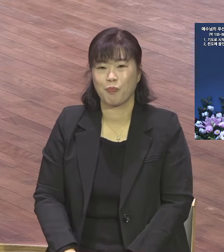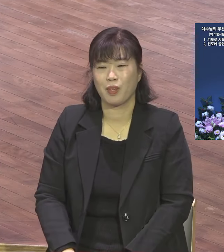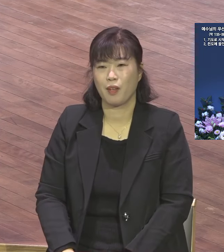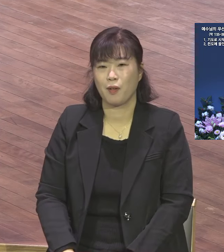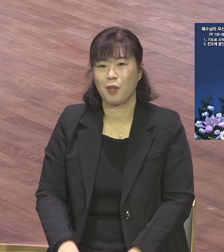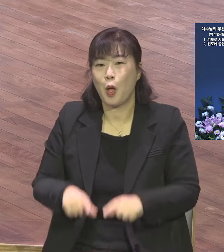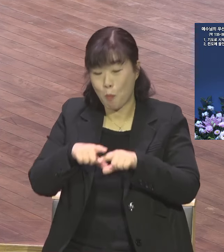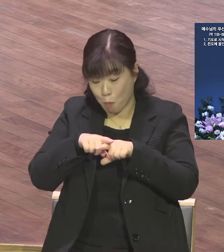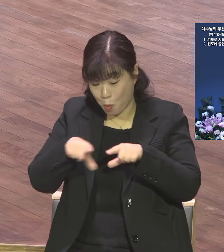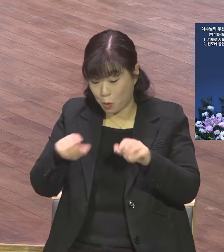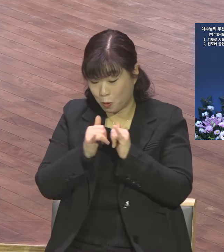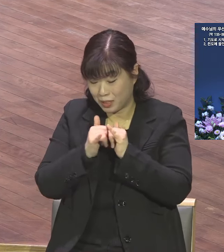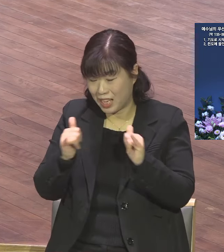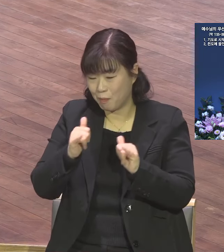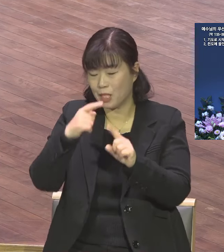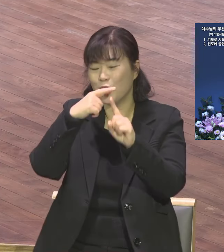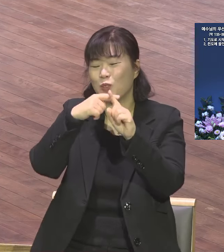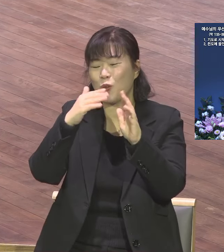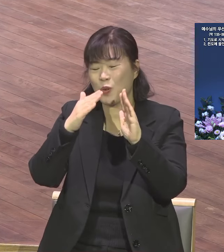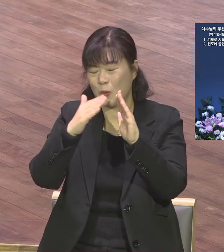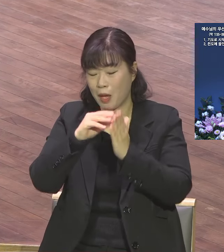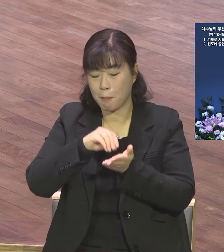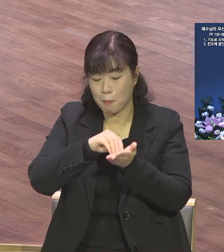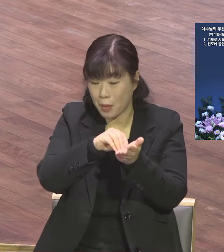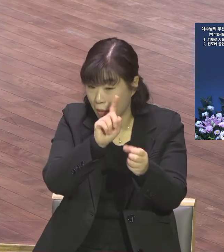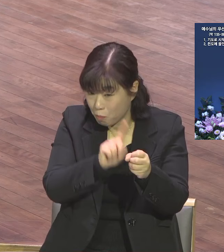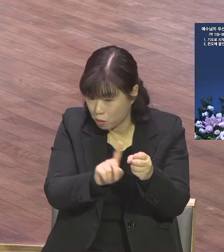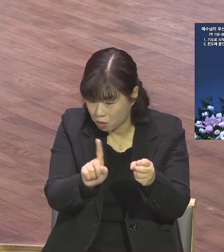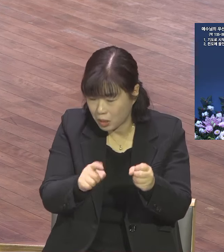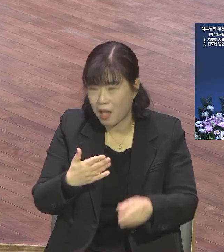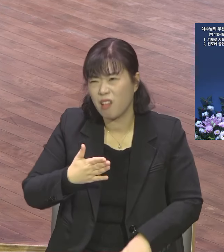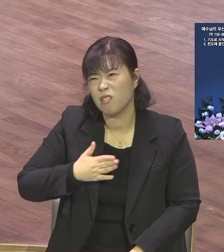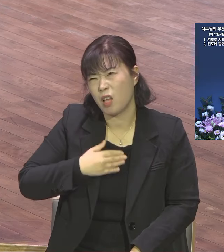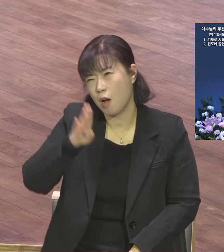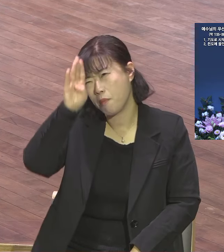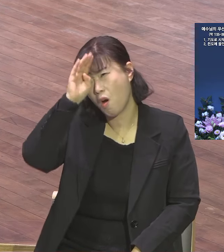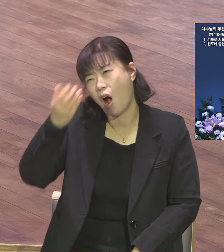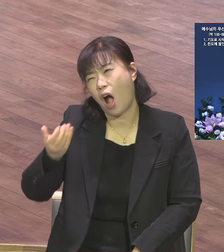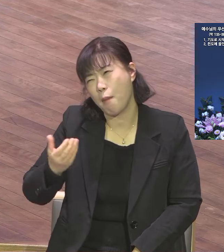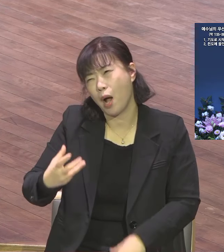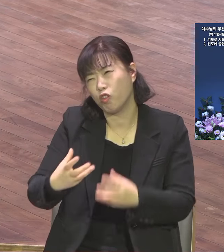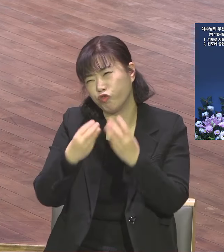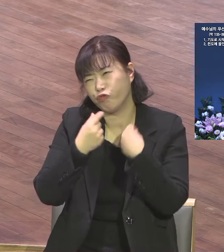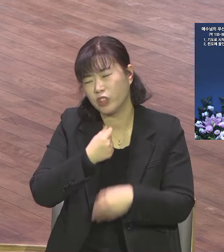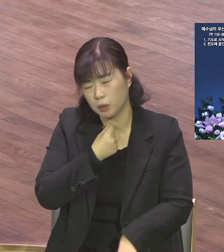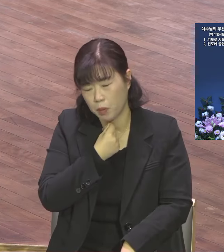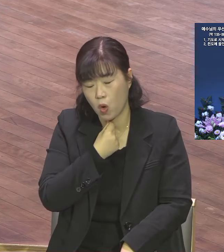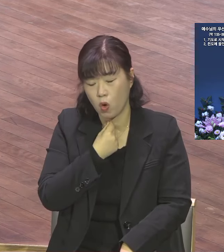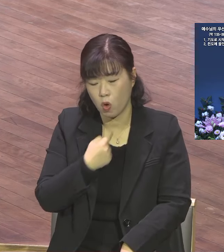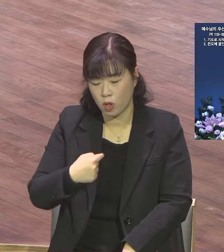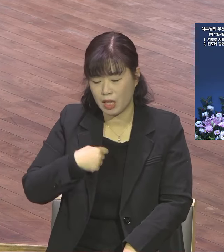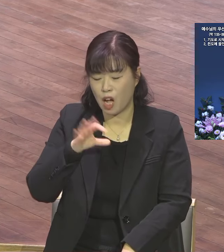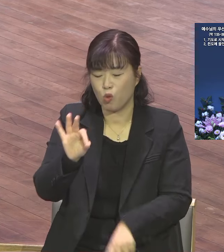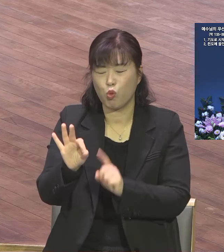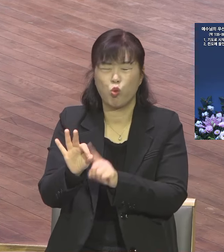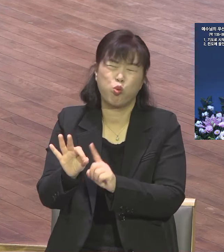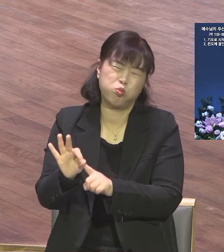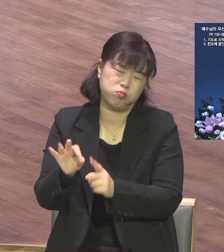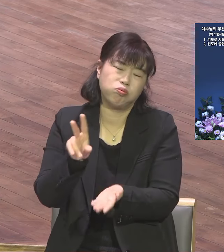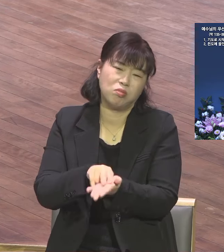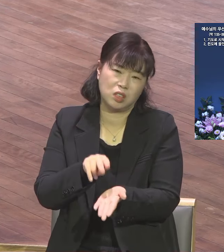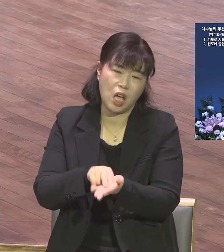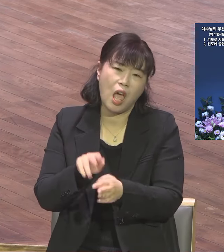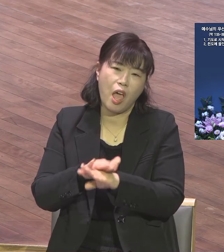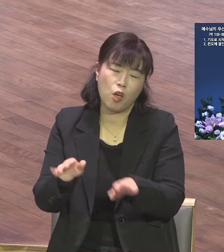주세요. 해결해 주시지만은 그것만 계속 가지고 해결해 달라 하면